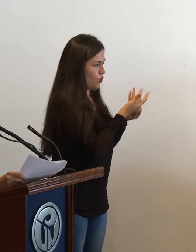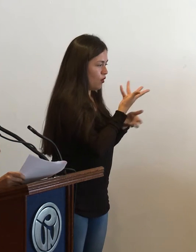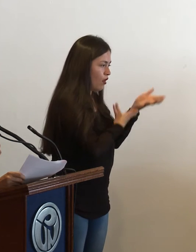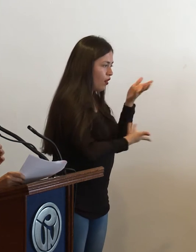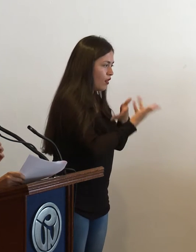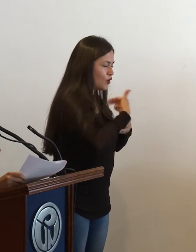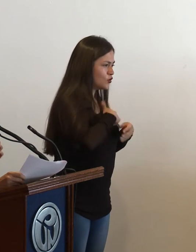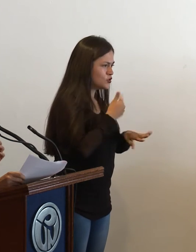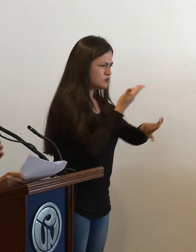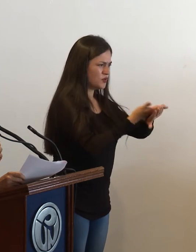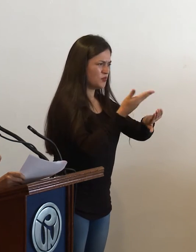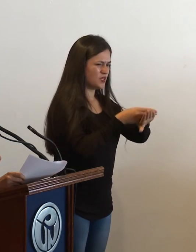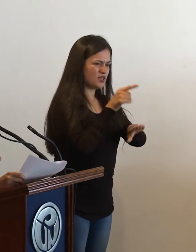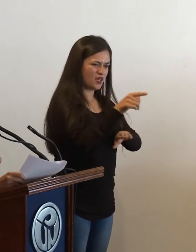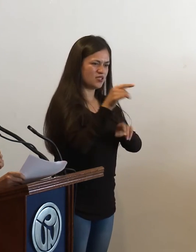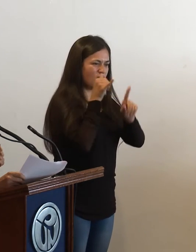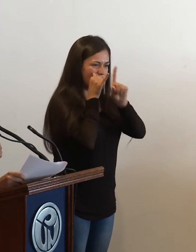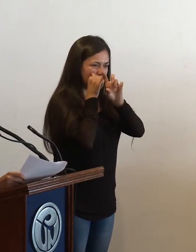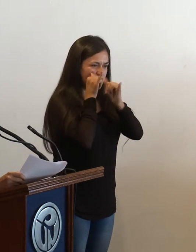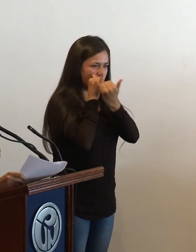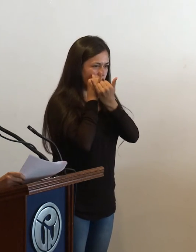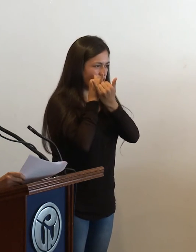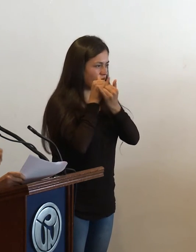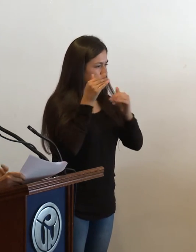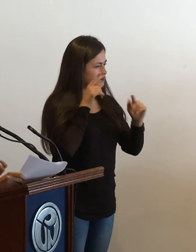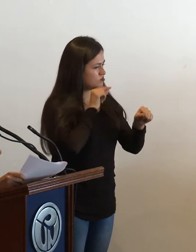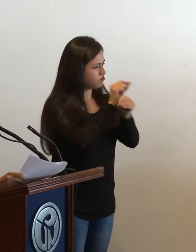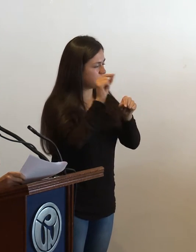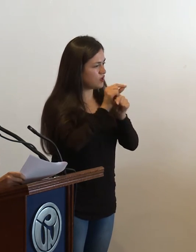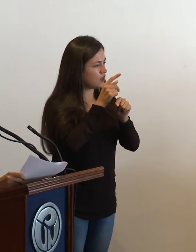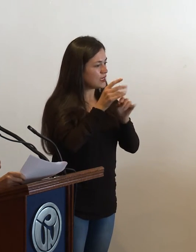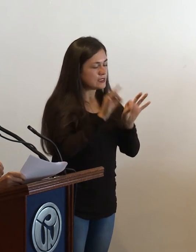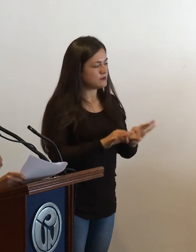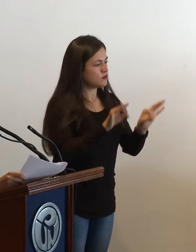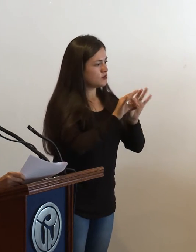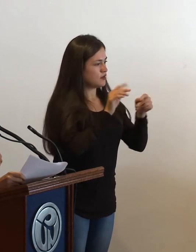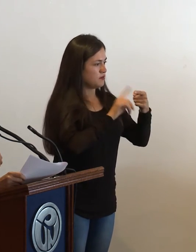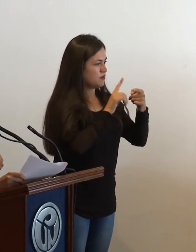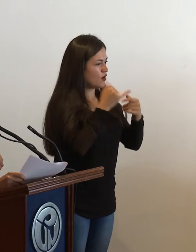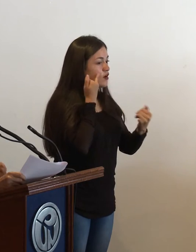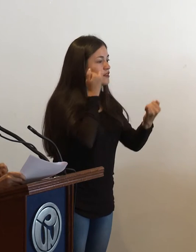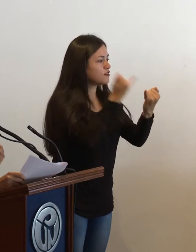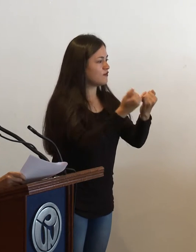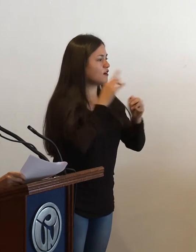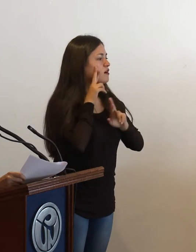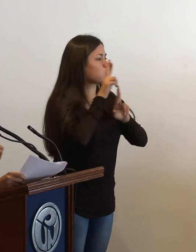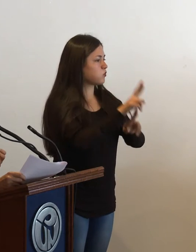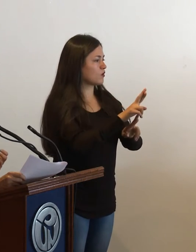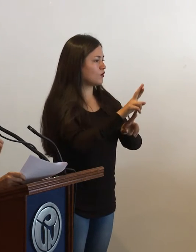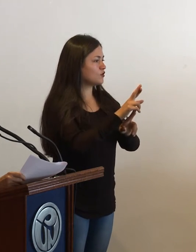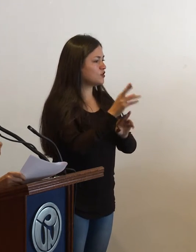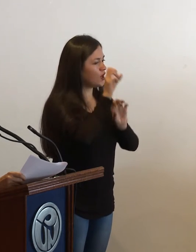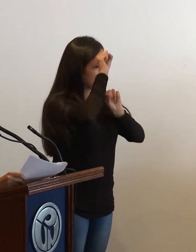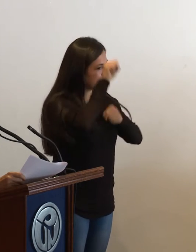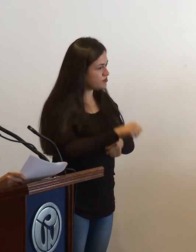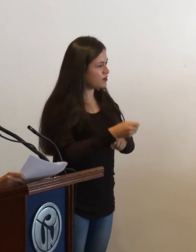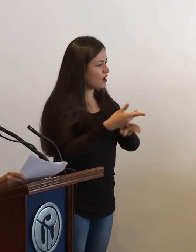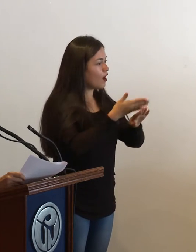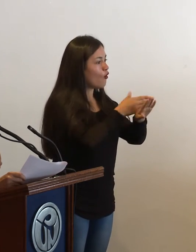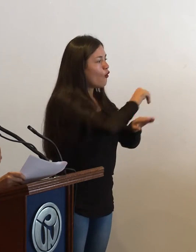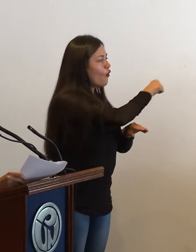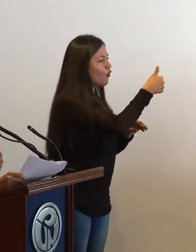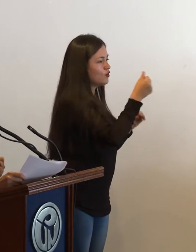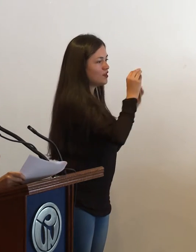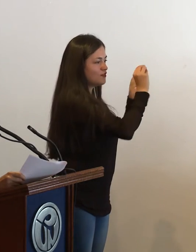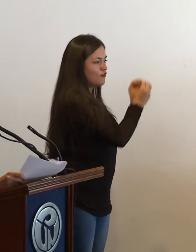planteamos en esta crítica epistemológica la necesidad de identificar, reconocer y validar saberes